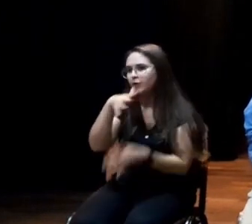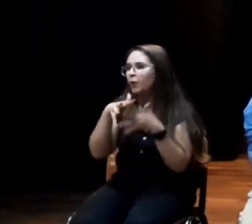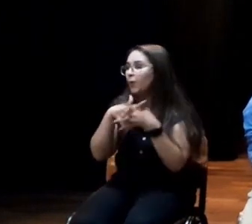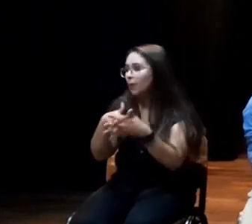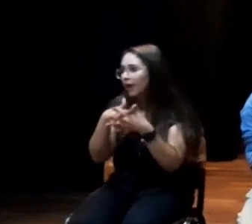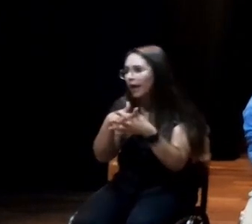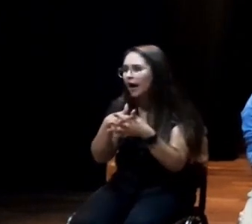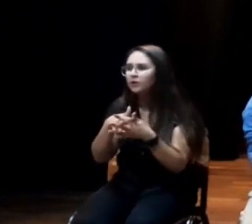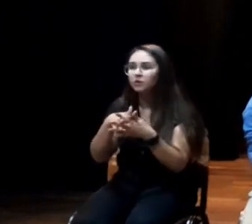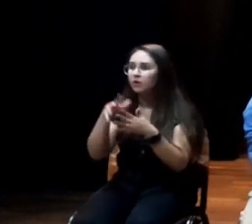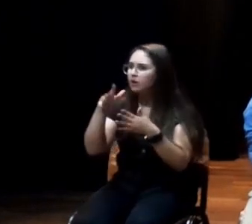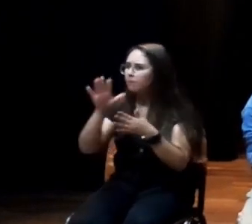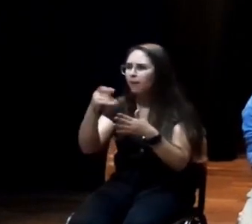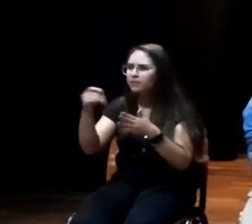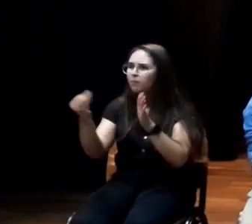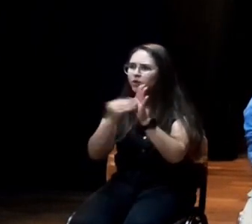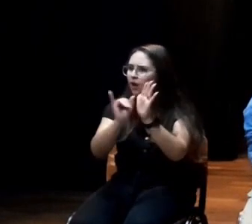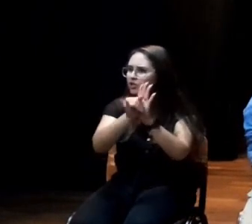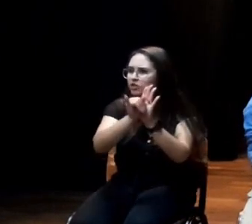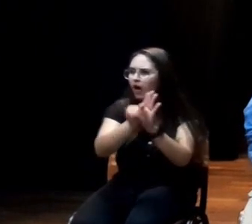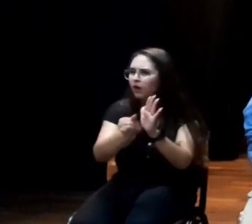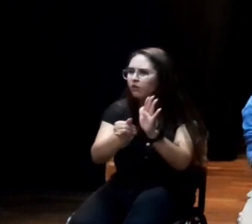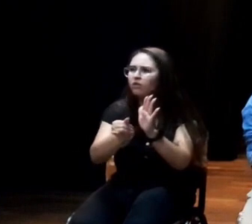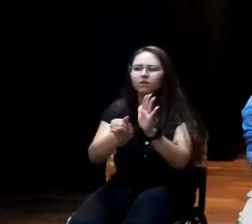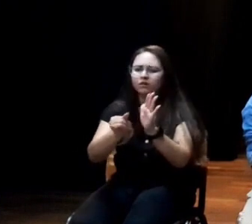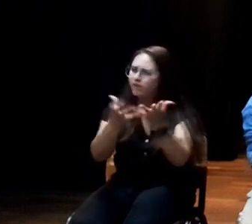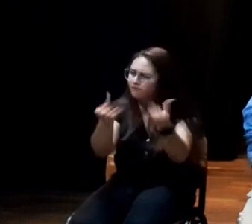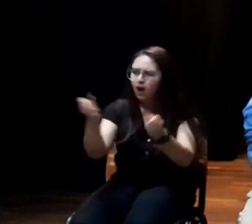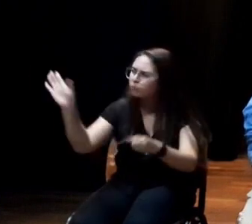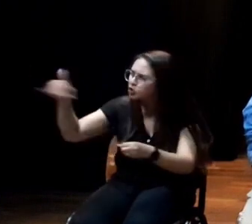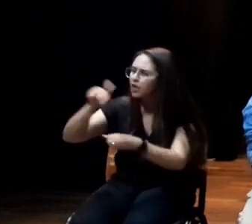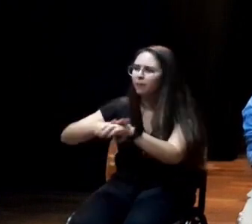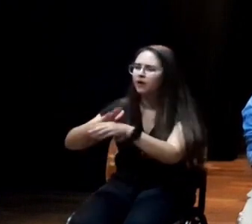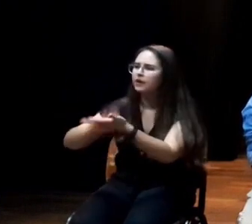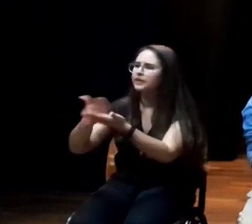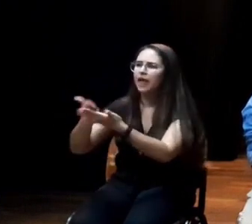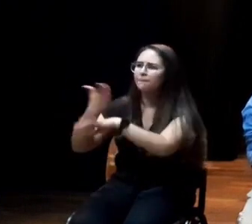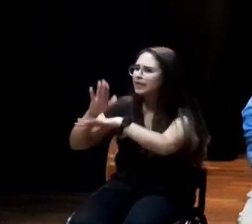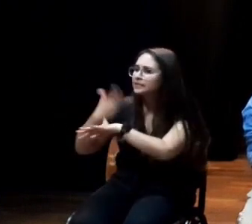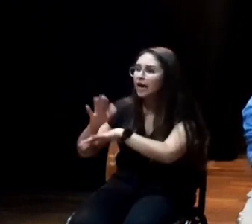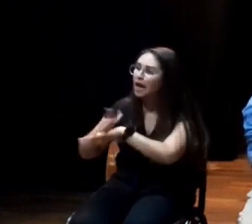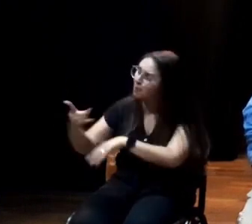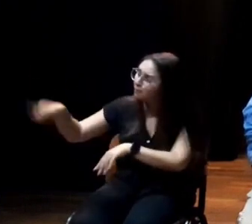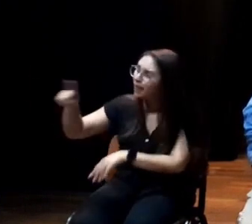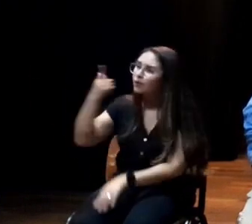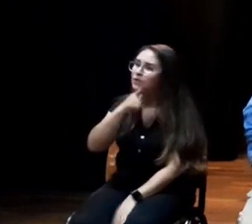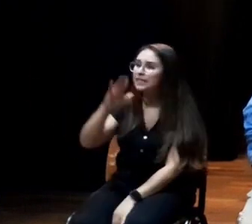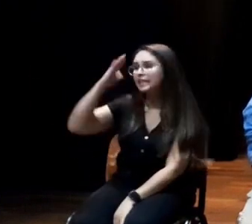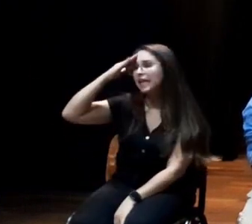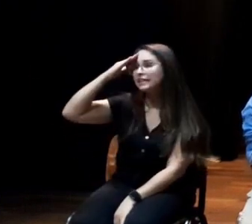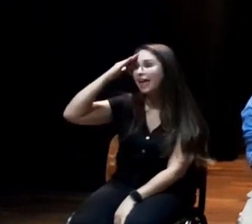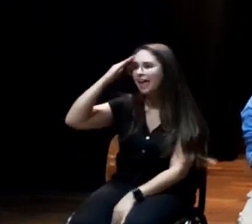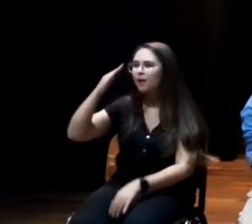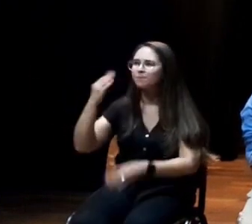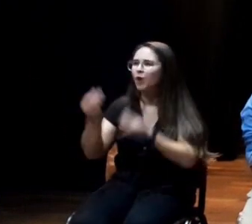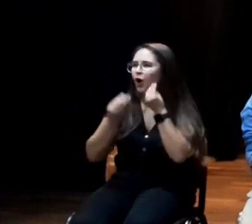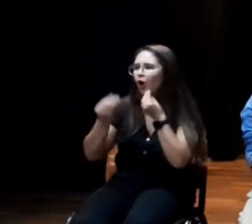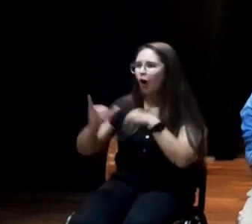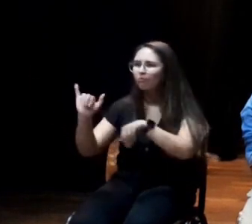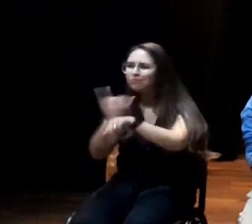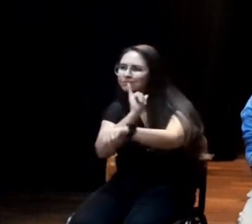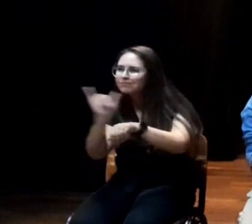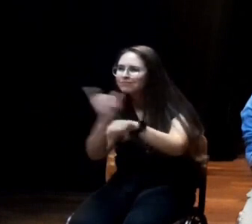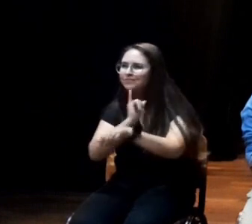isso, colocou lá no edital, coloca lá, rubrica, vamos lá, vamos ensaiar com essa galera. Até para eles também entenderem as nossas técnicas, os